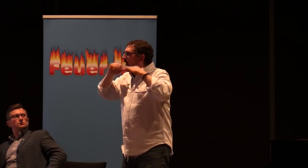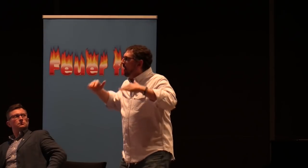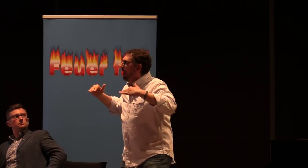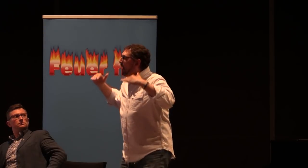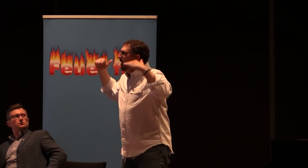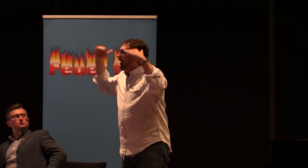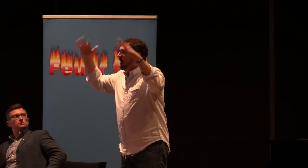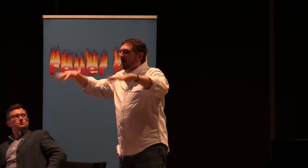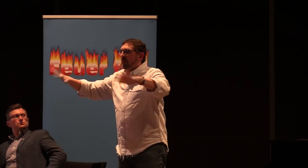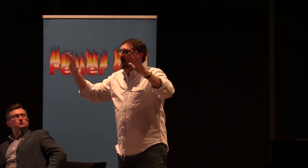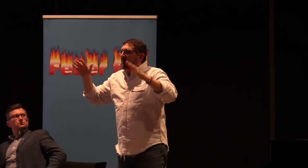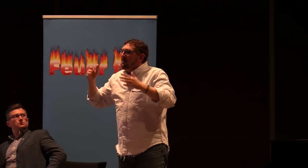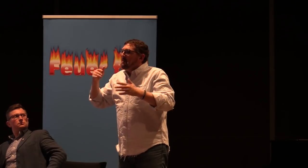Baden-Württemberg sagte bei uns,